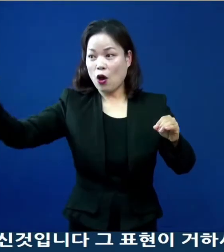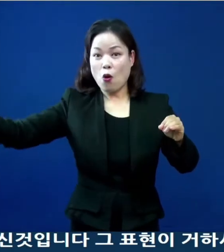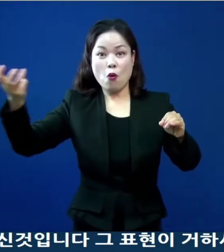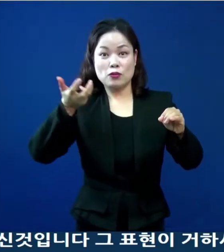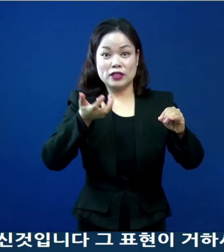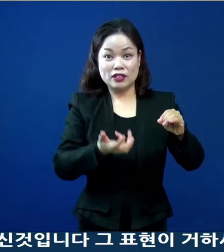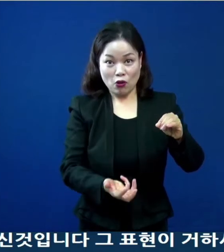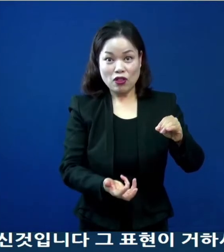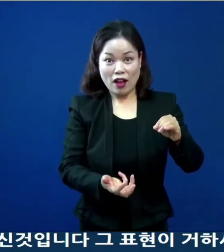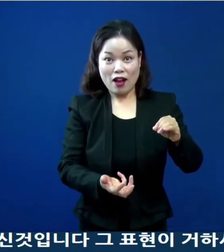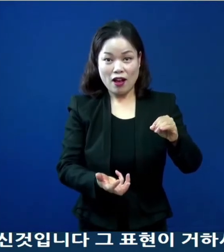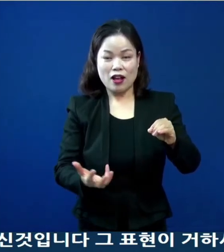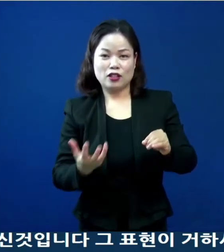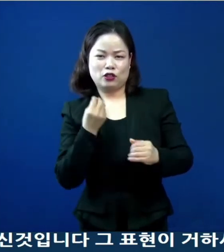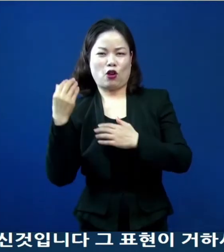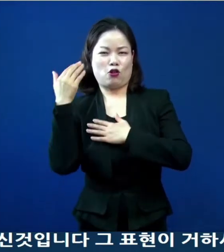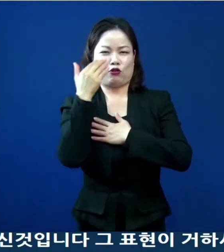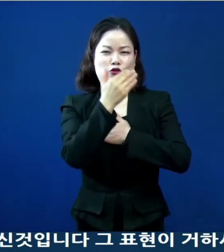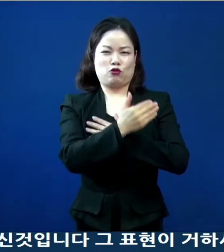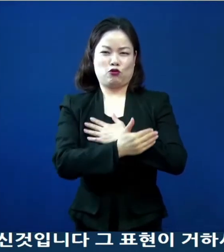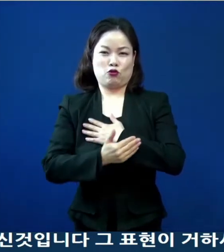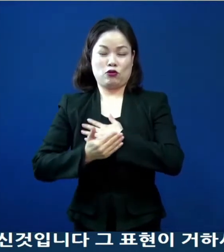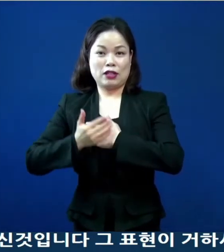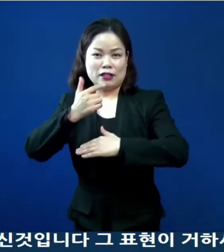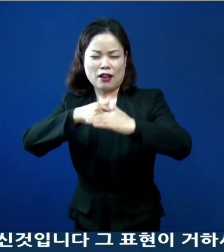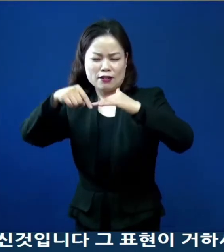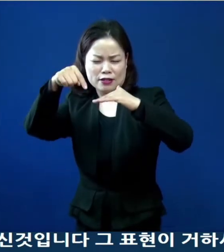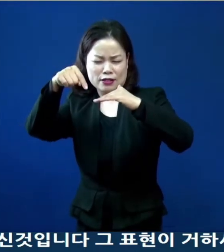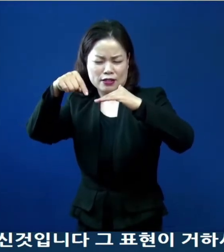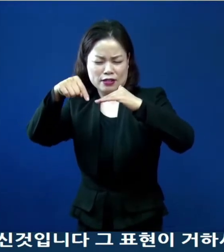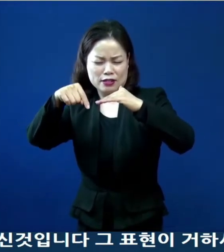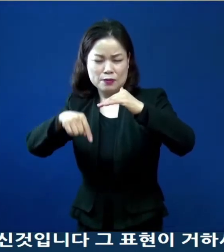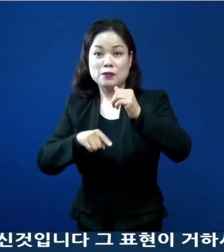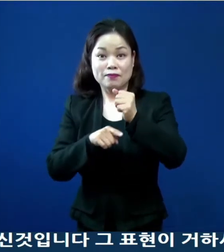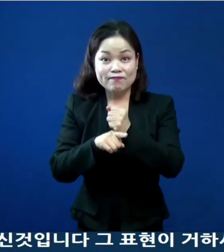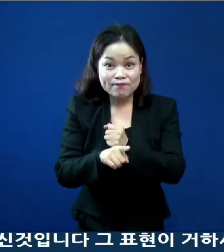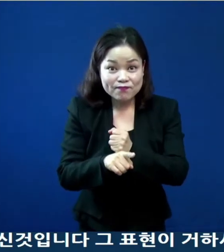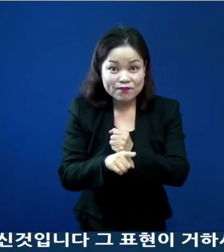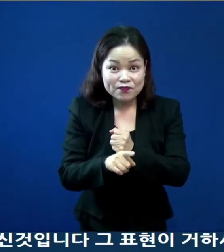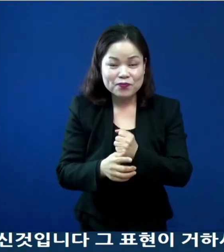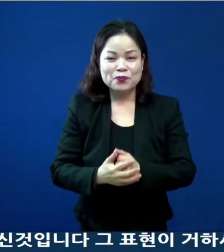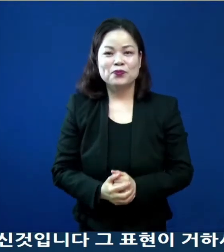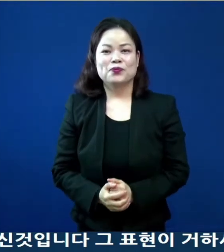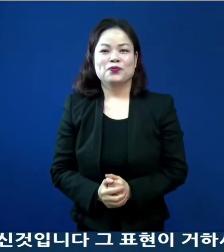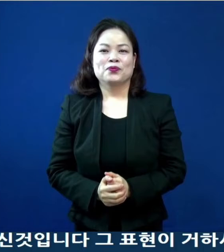옮기셨다. 이게 성육신의 더 깊은 의미가 되는 것이죠.